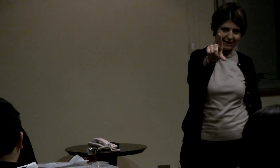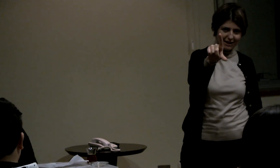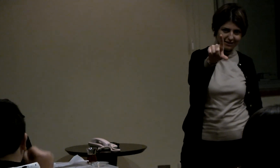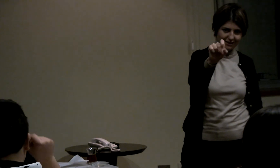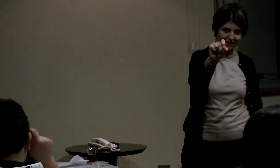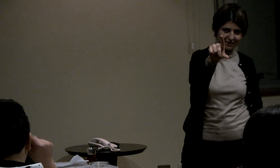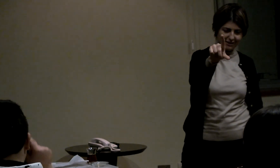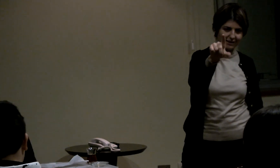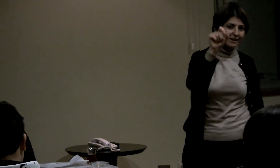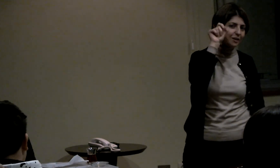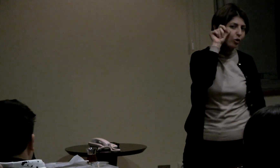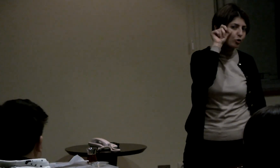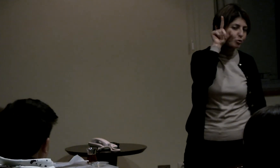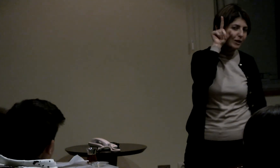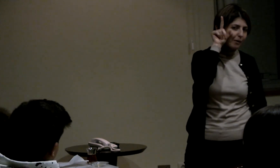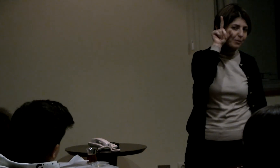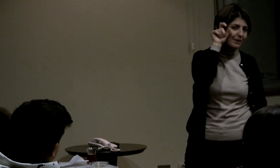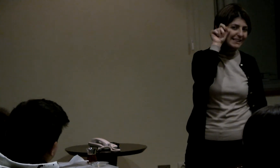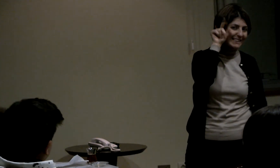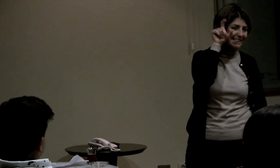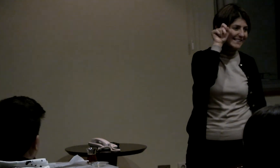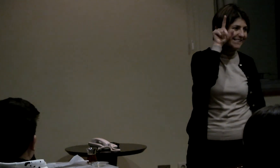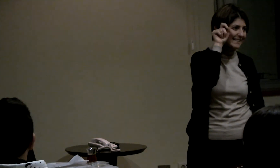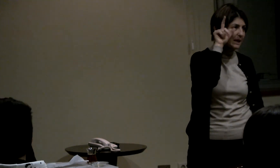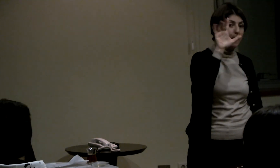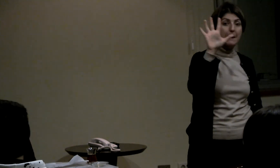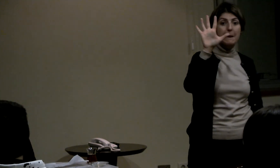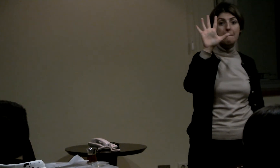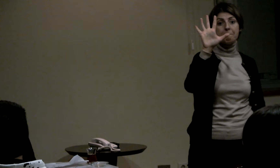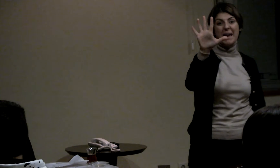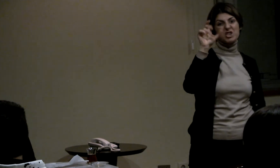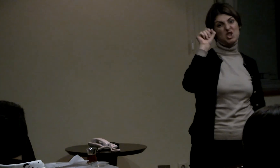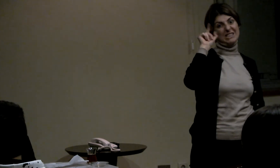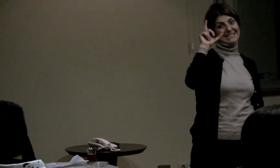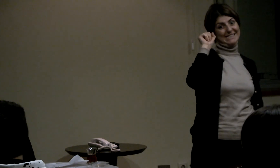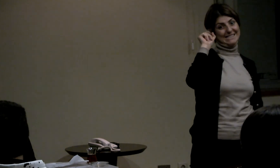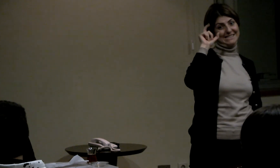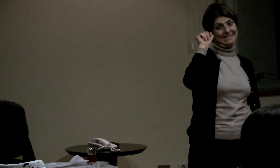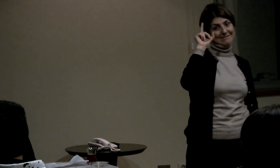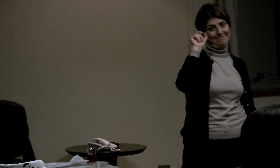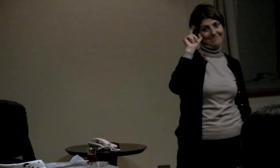at, orada da yap, yıldız, 5 yıldız.